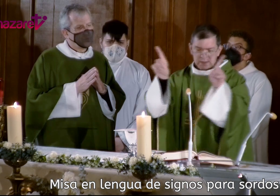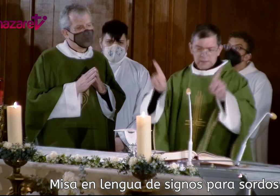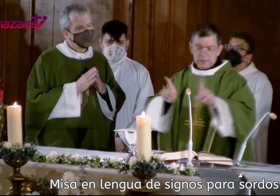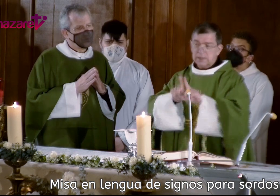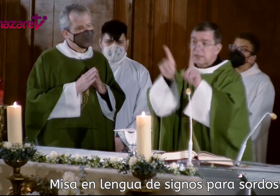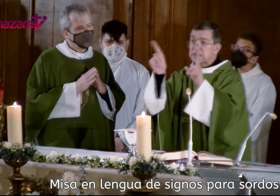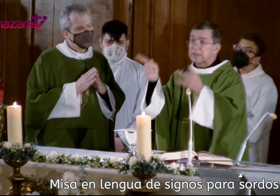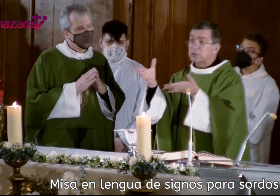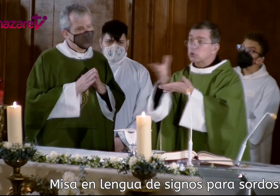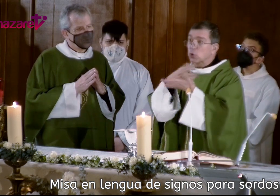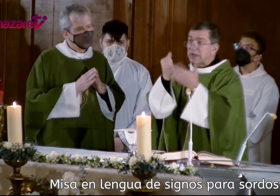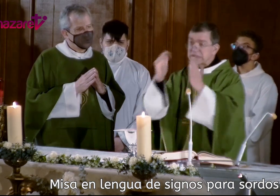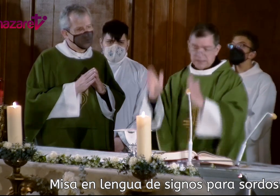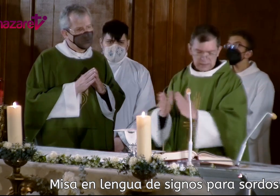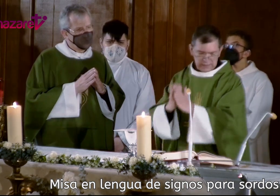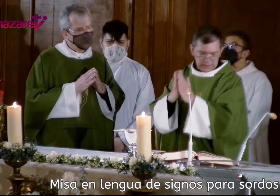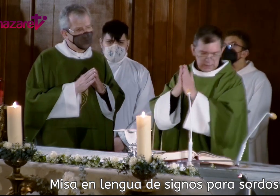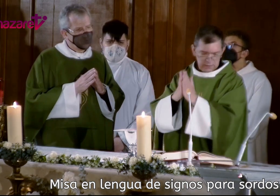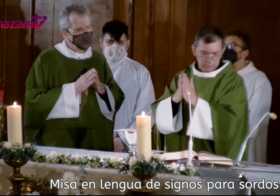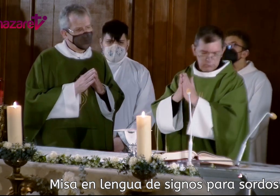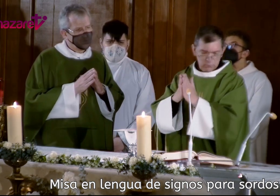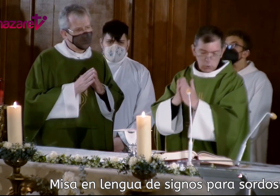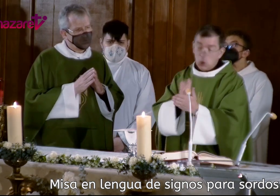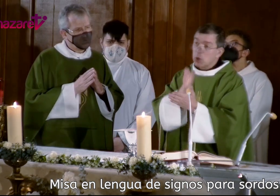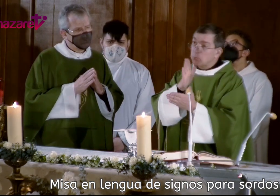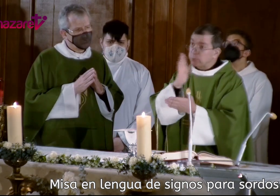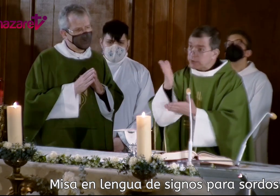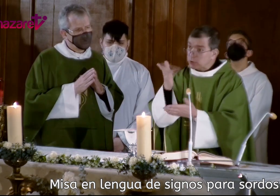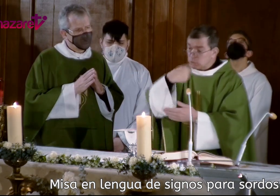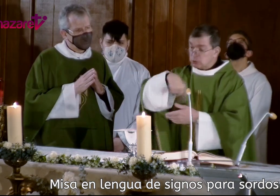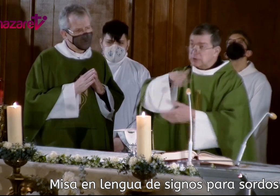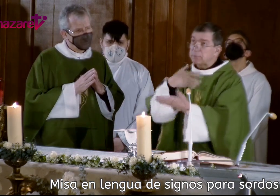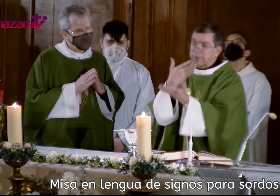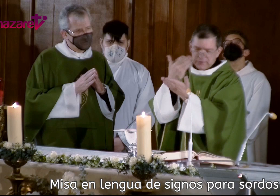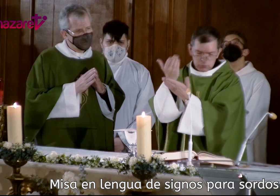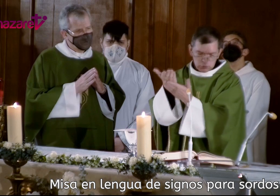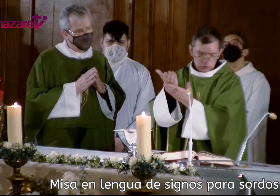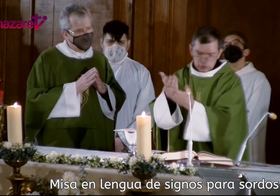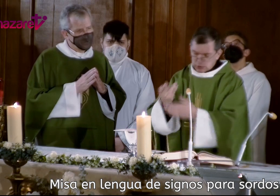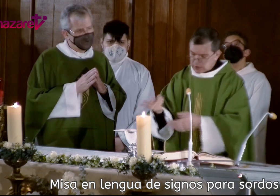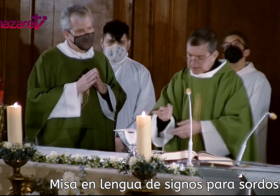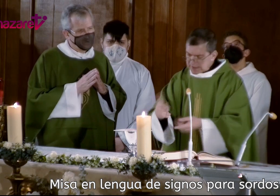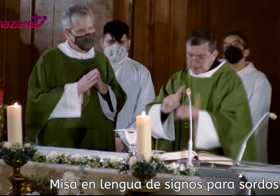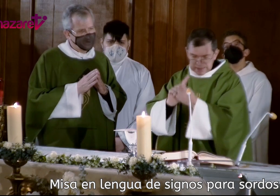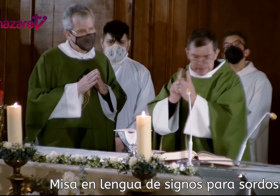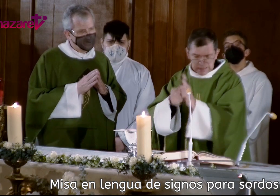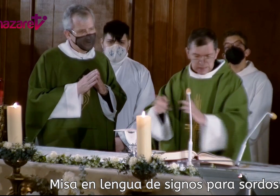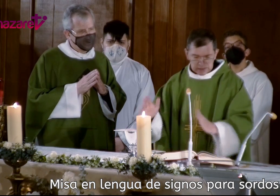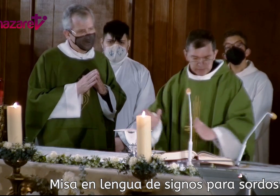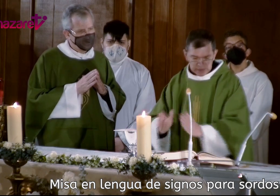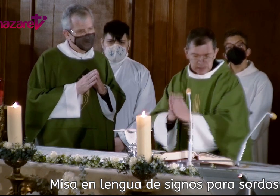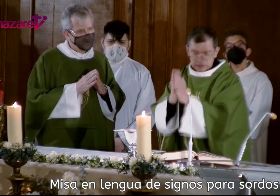fuente de toda santidad. Por eso te pedimos que santifiques tu